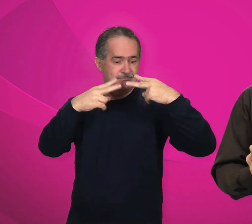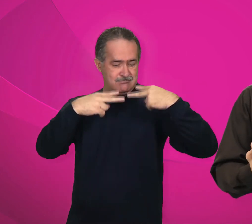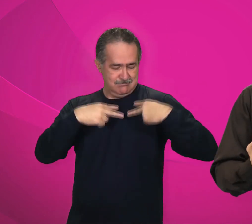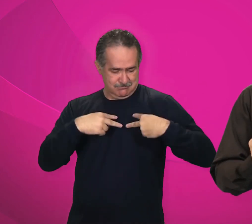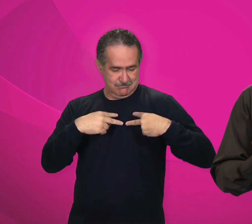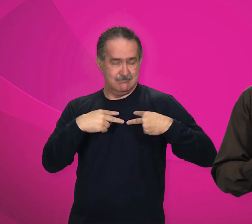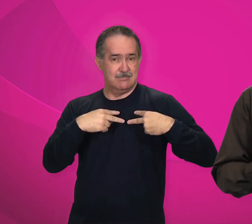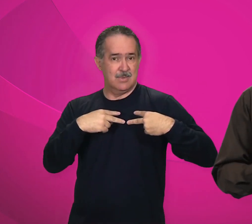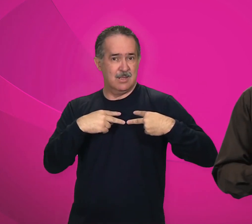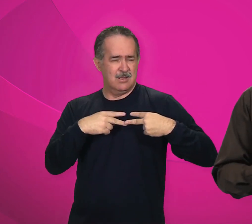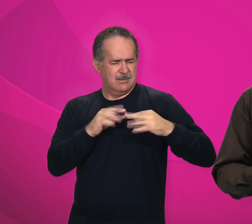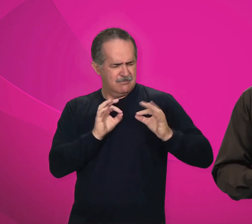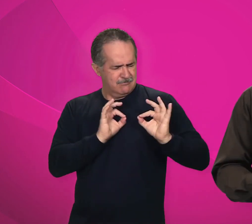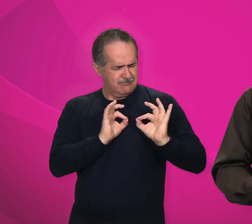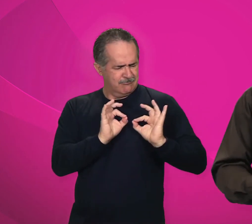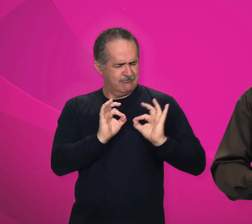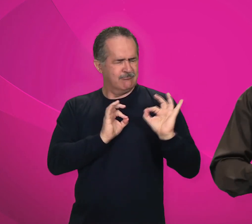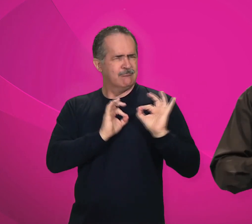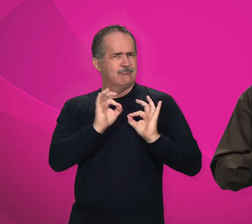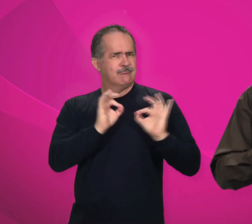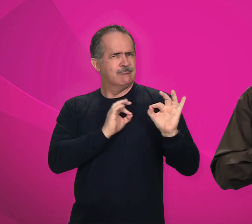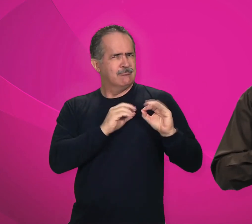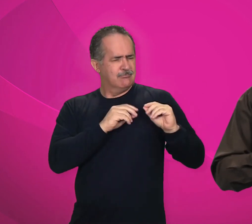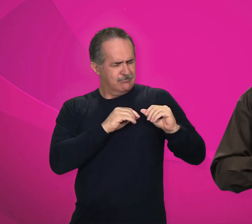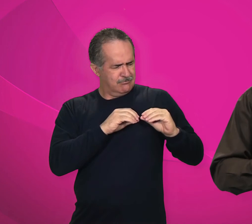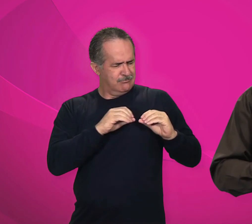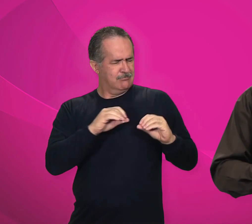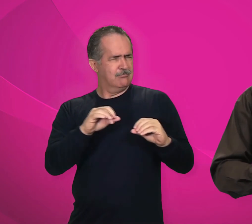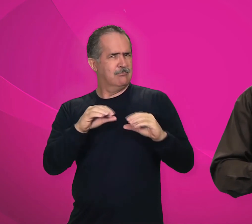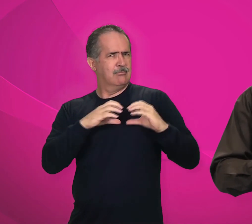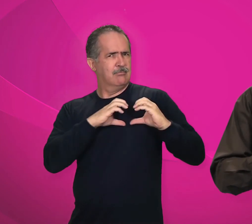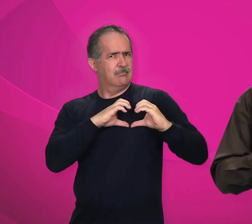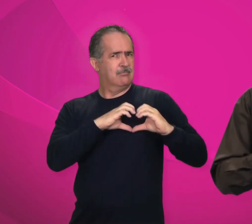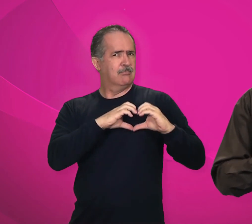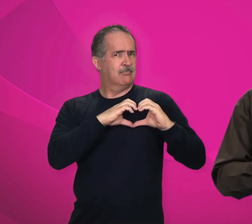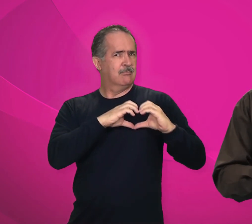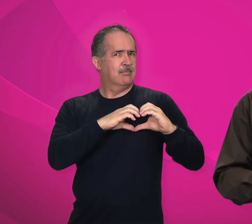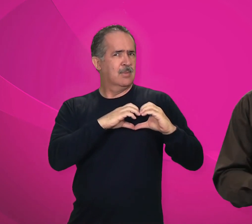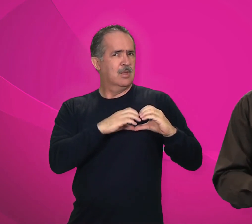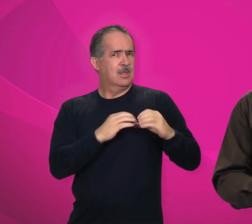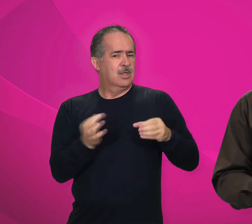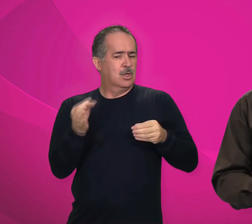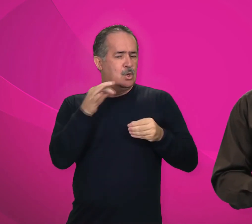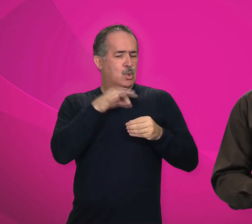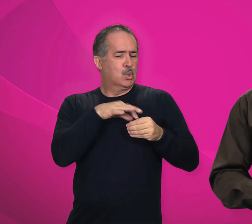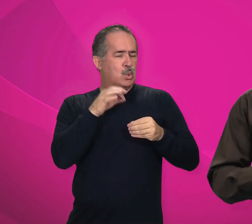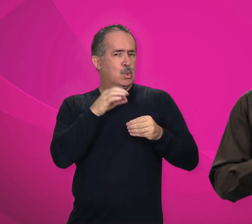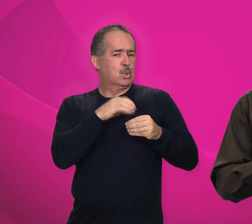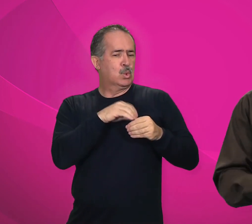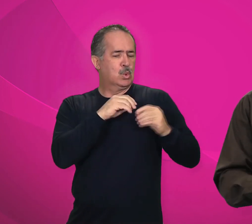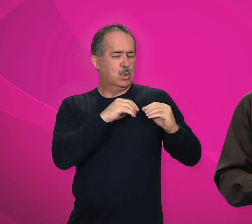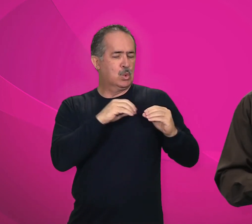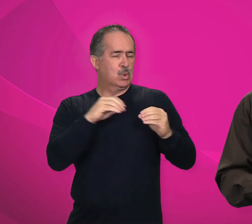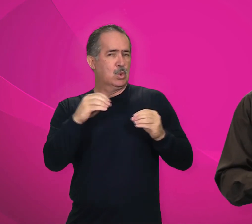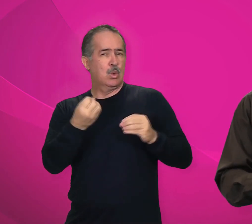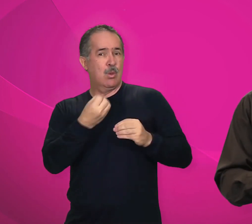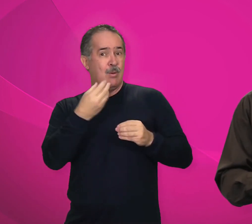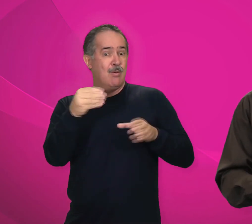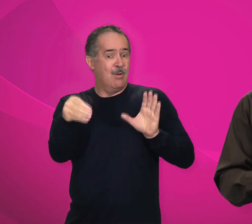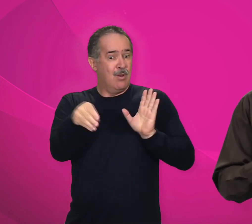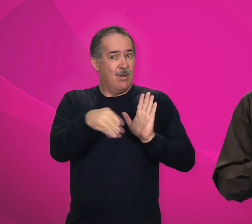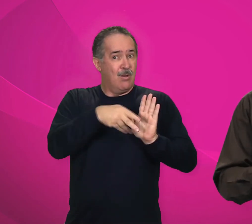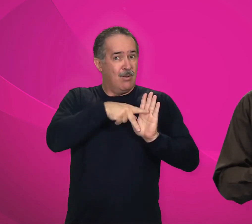um olhar para dentro, fazer uma manutenção do terreno do nosso coração, cultivar a